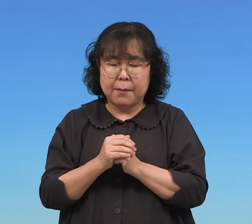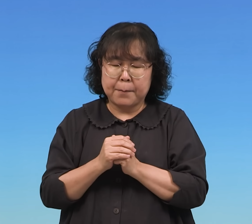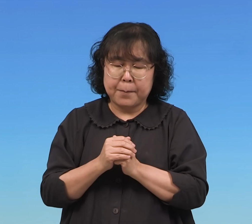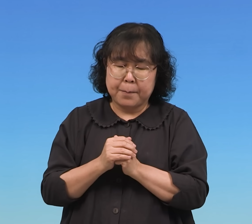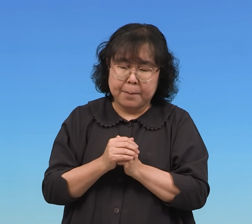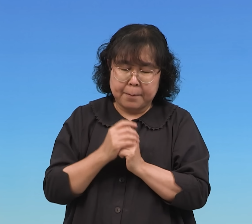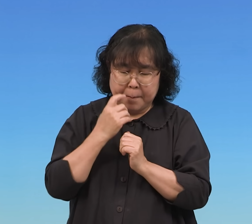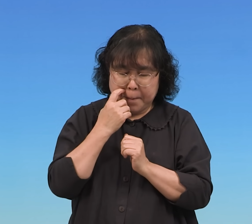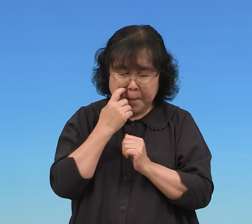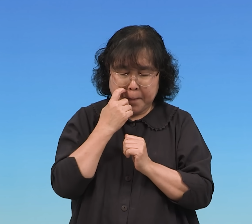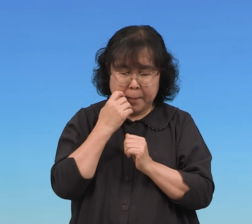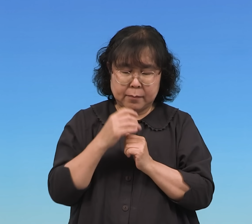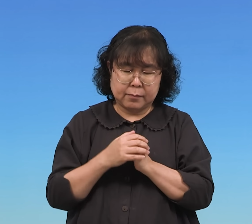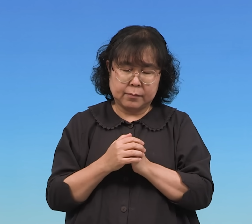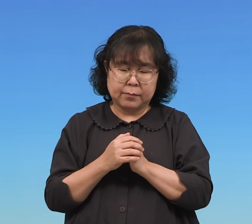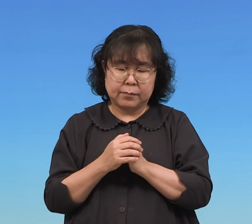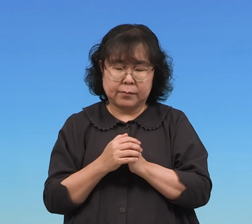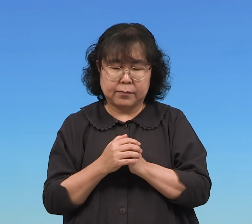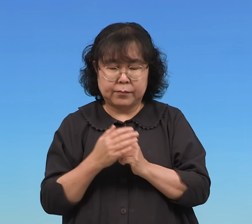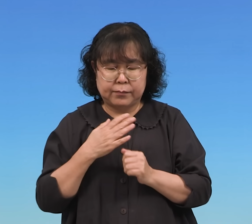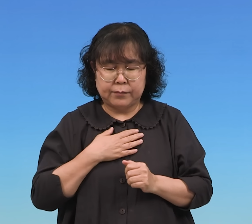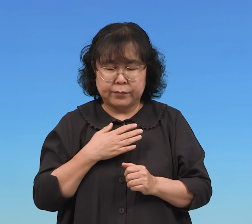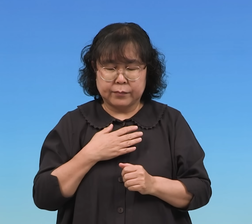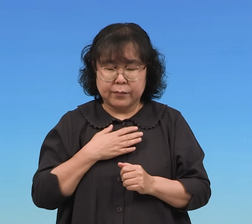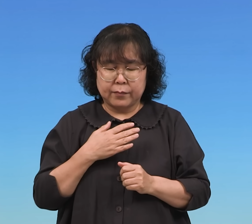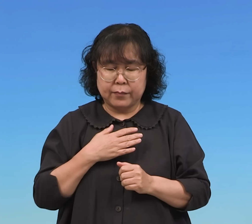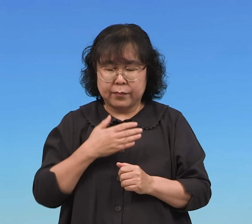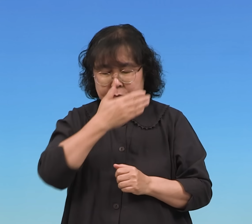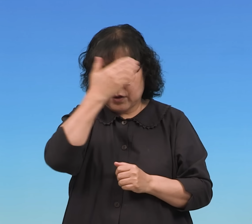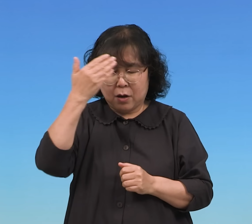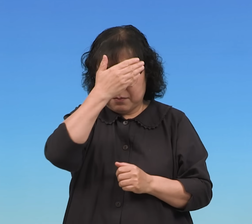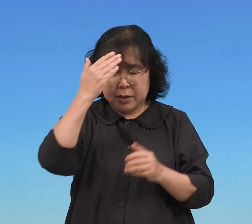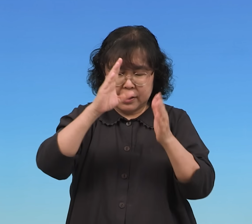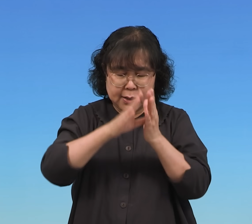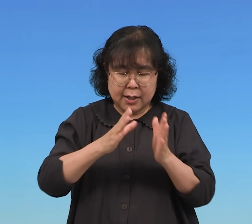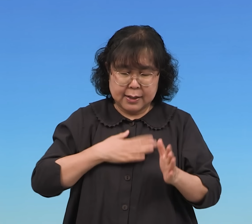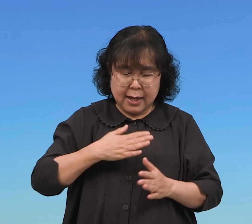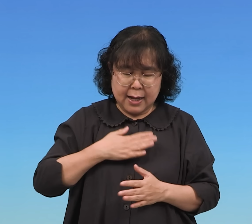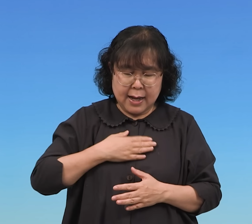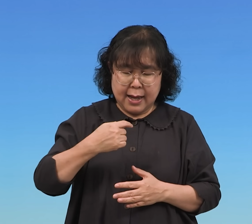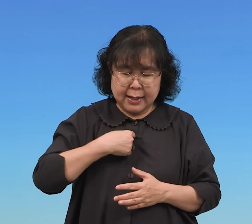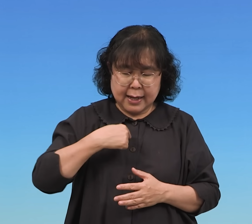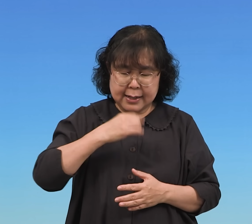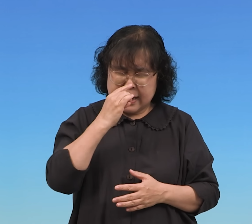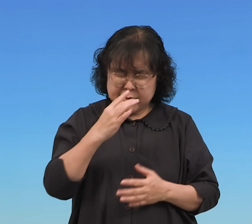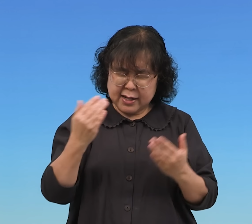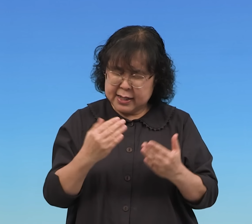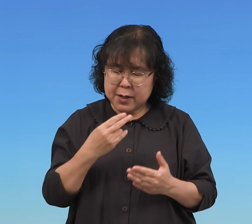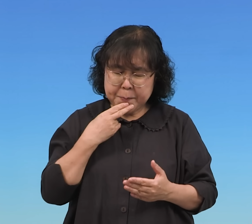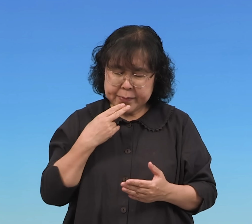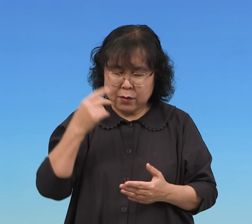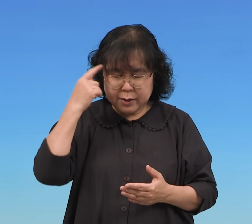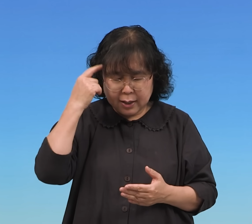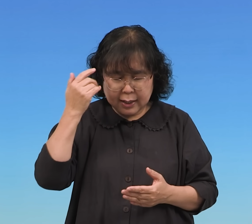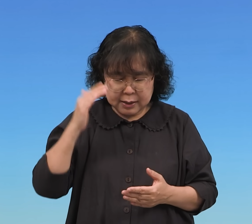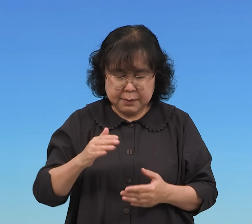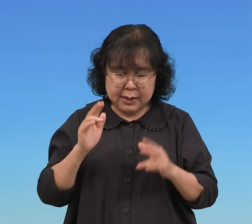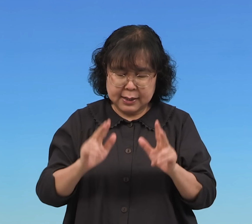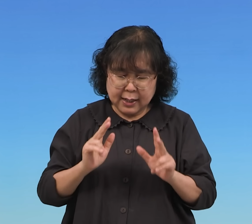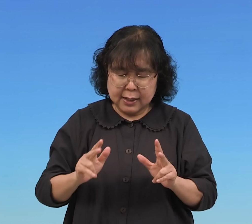하나님, 젊은 시절에는 내 사전에는 불가능이 없다라고 큰 소리치며 살았는데 하나님 아버지, 나이가